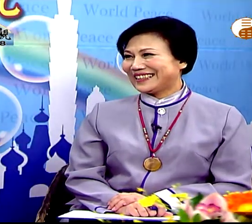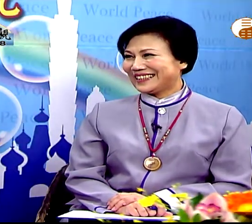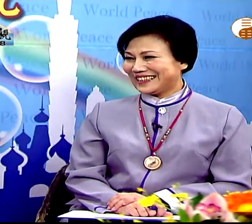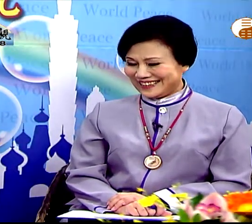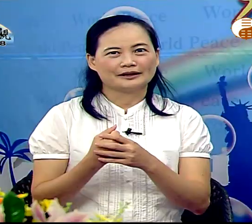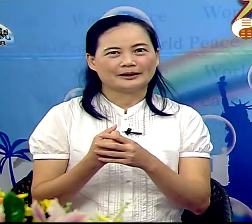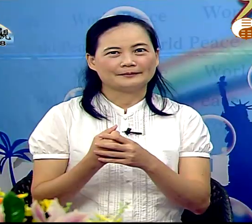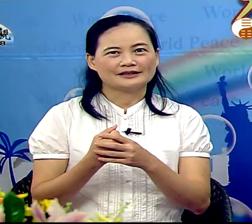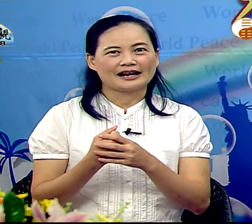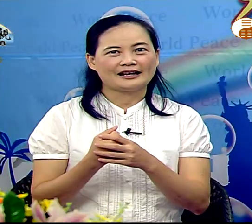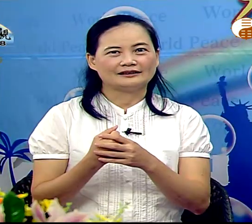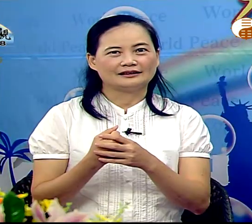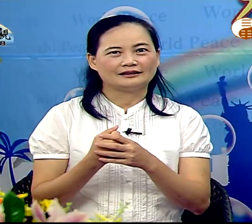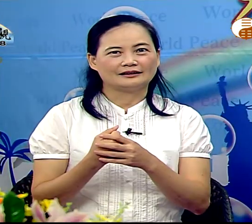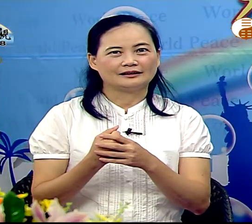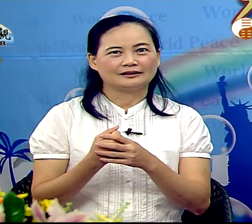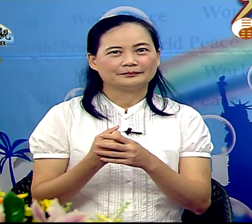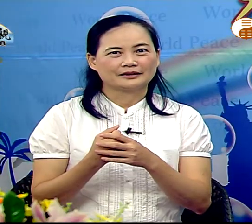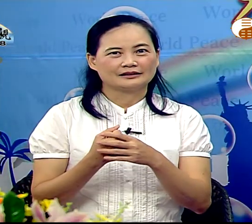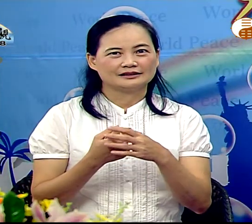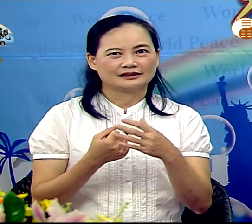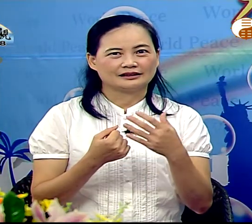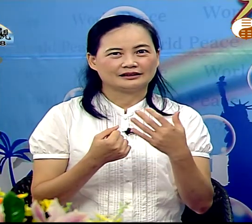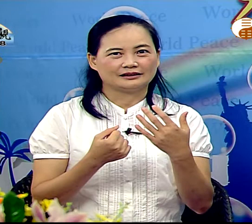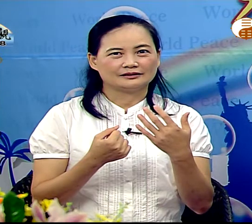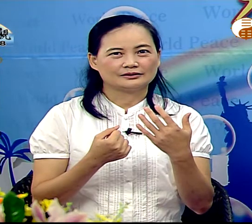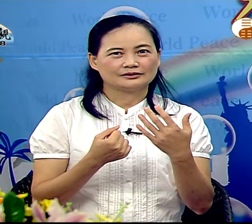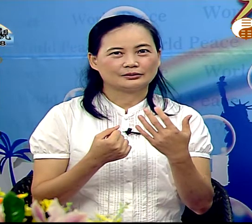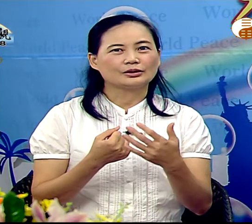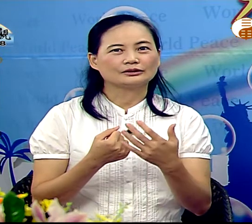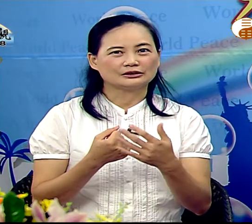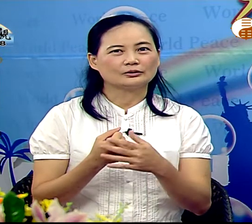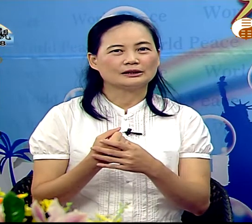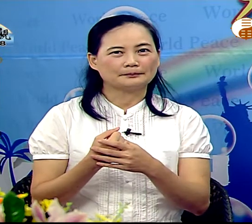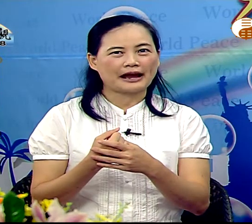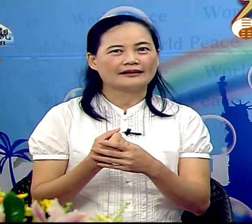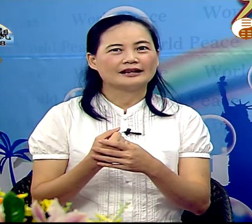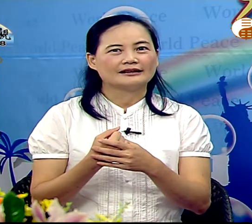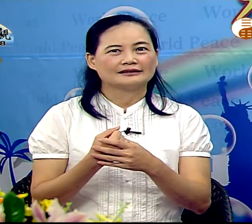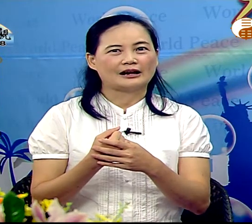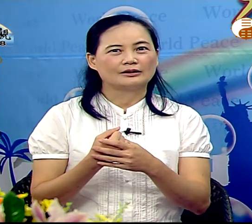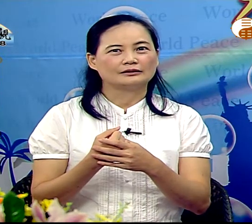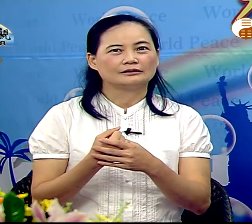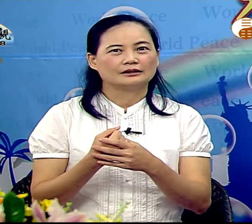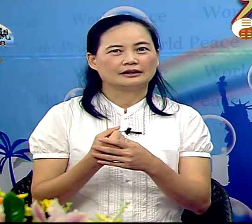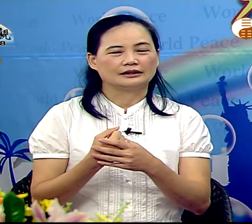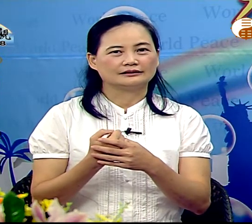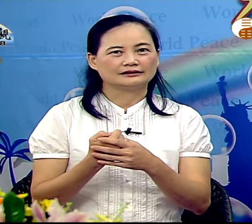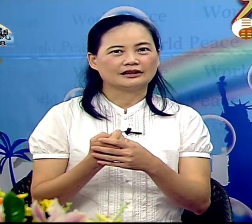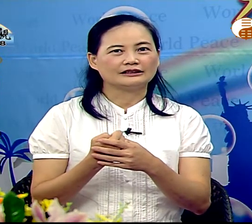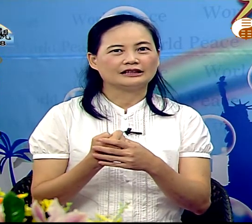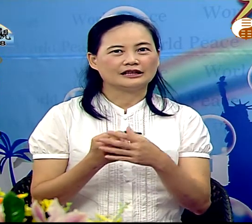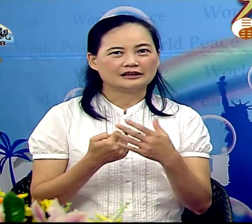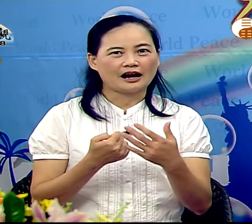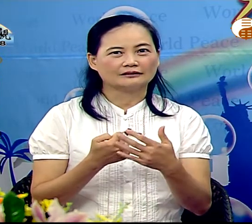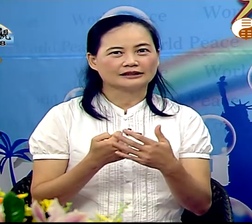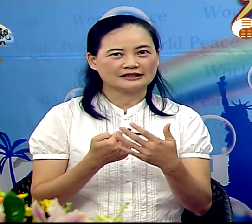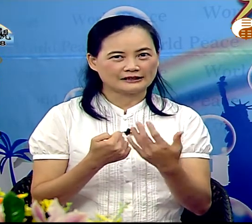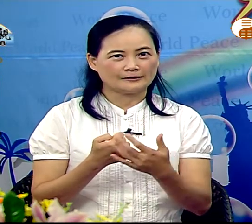也因为在这个中聪的融合班，然后得到一个很好的启